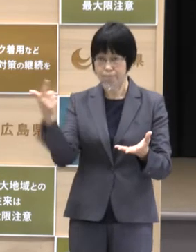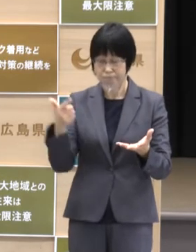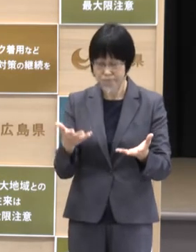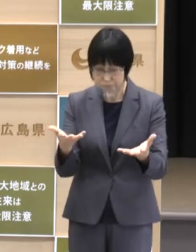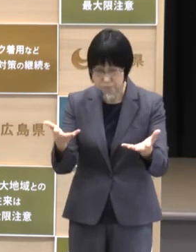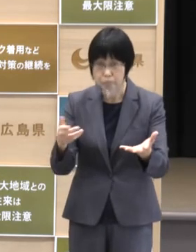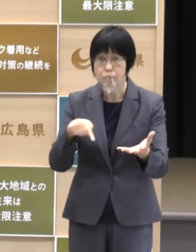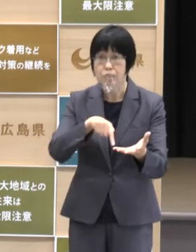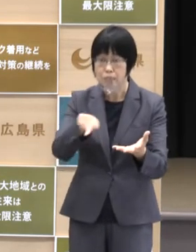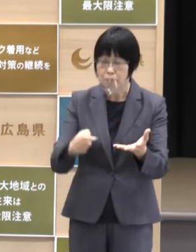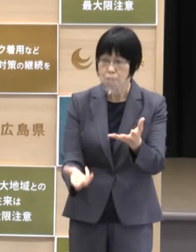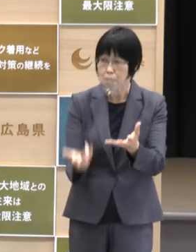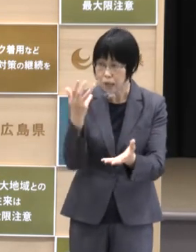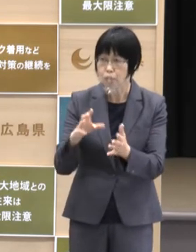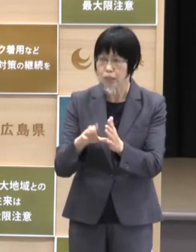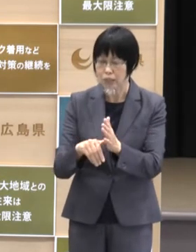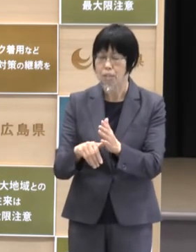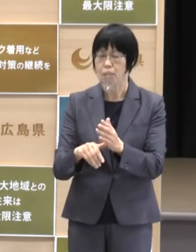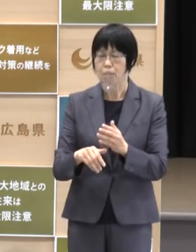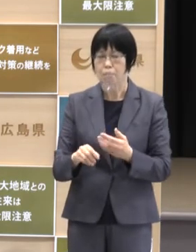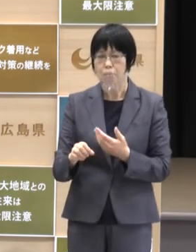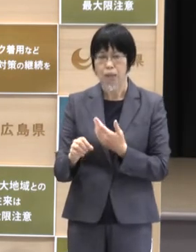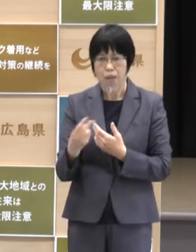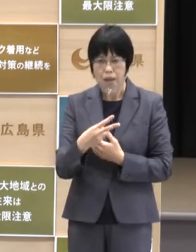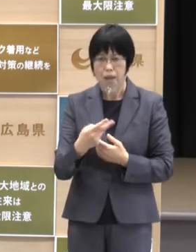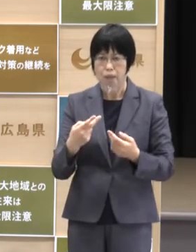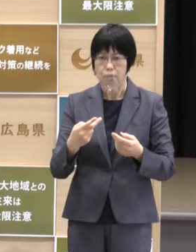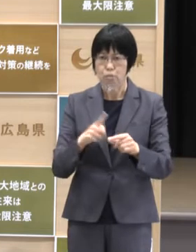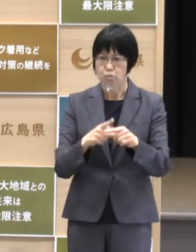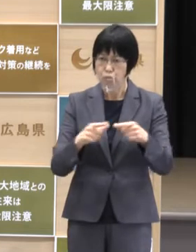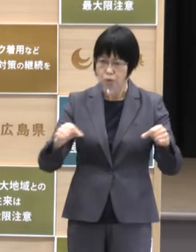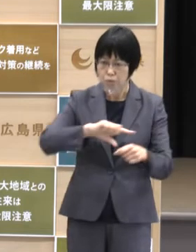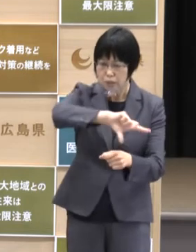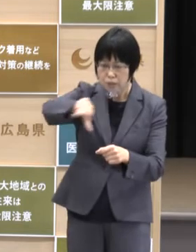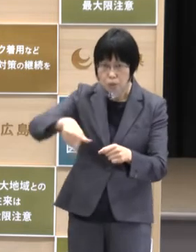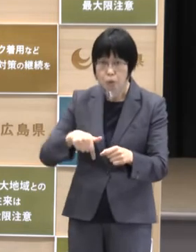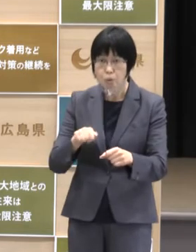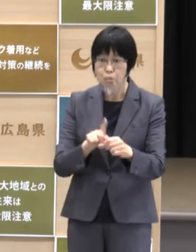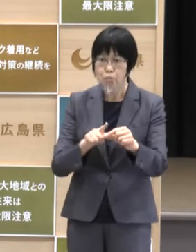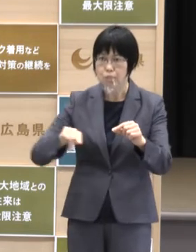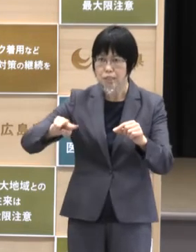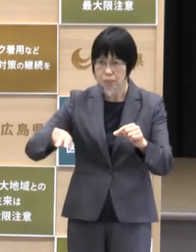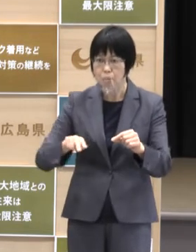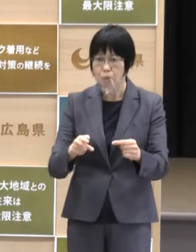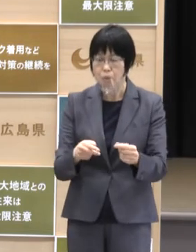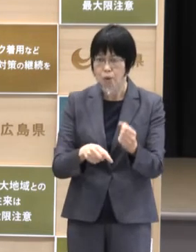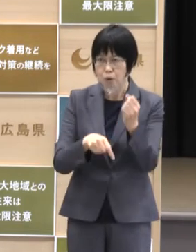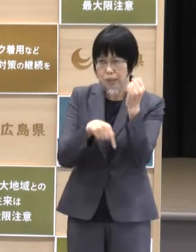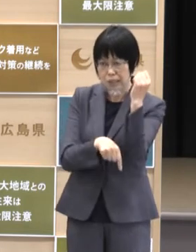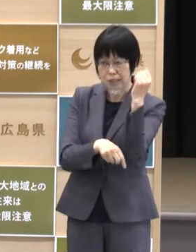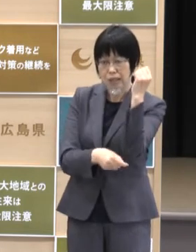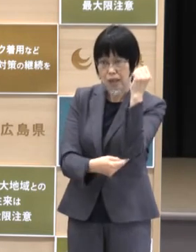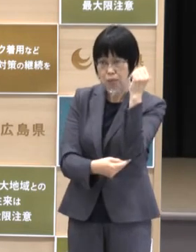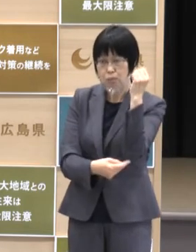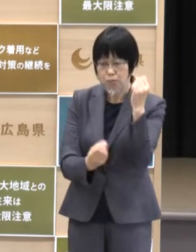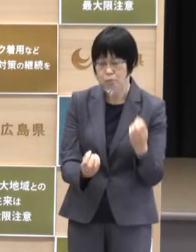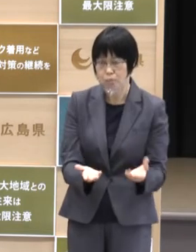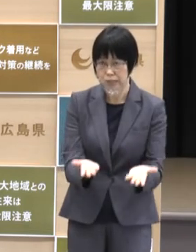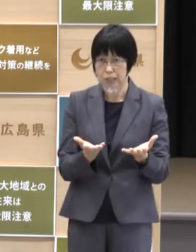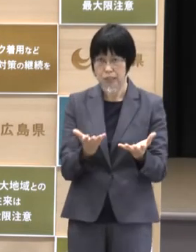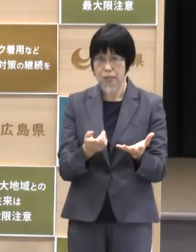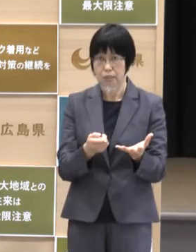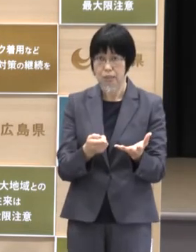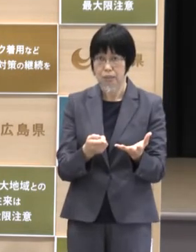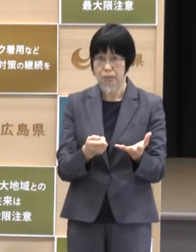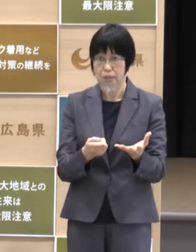に思いますが、それ以外、中国地方を震源とする地震で言えば、例えば県内の地震の想定っていうの